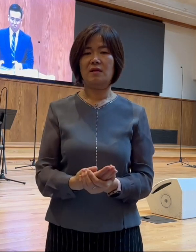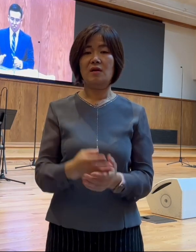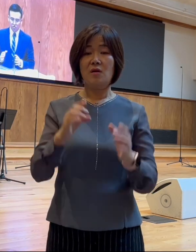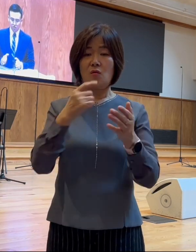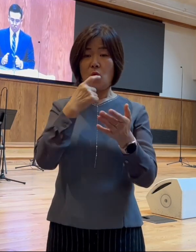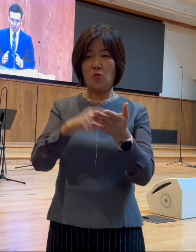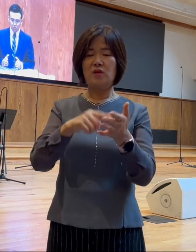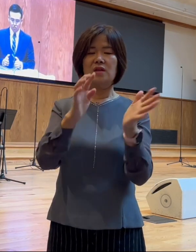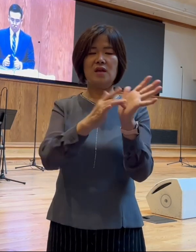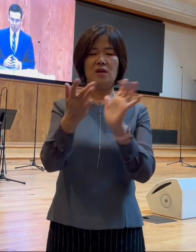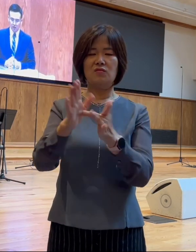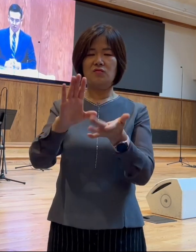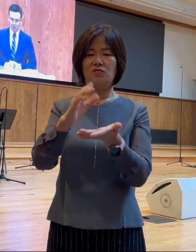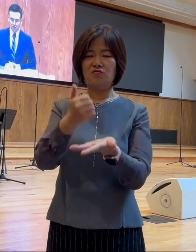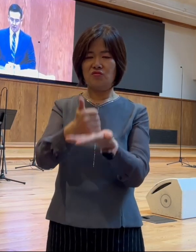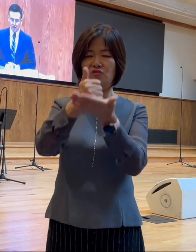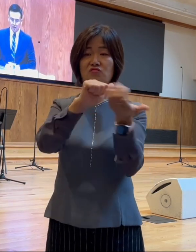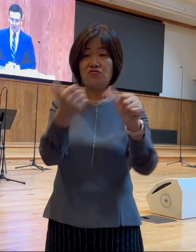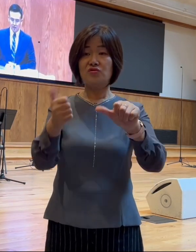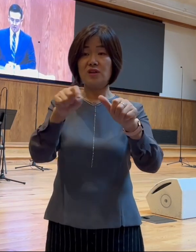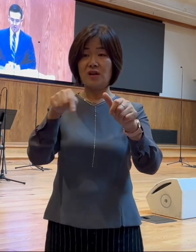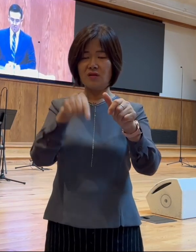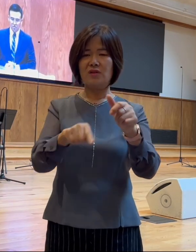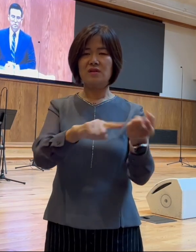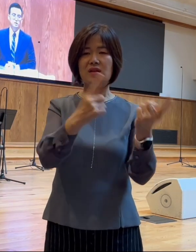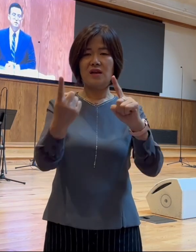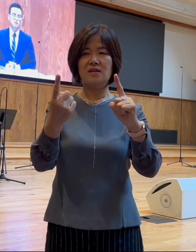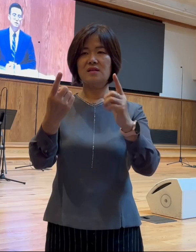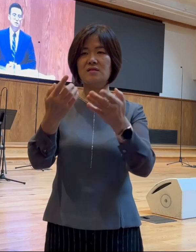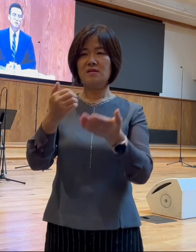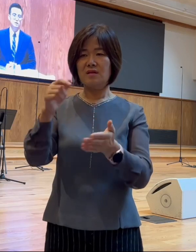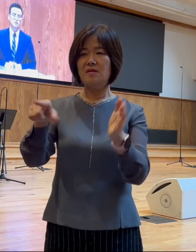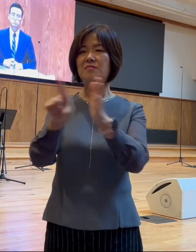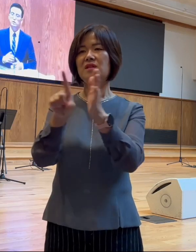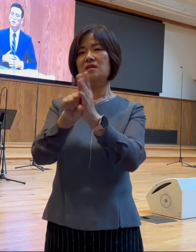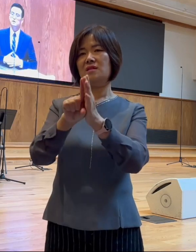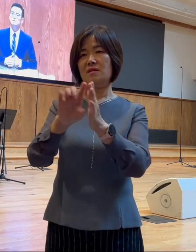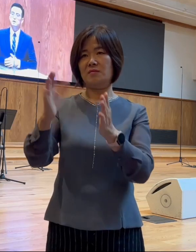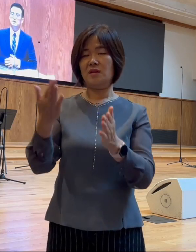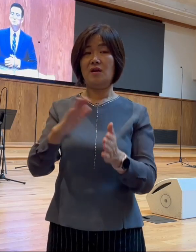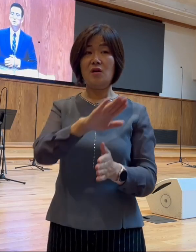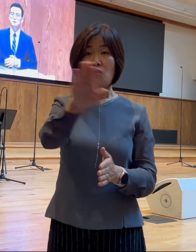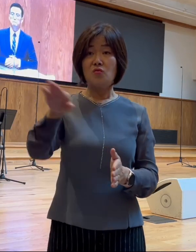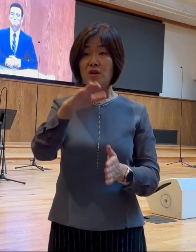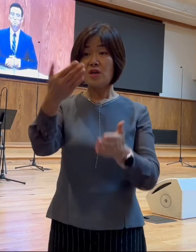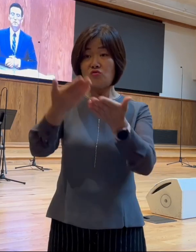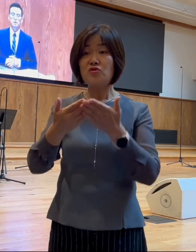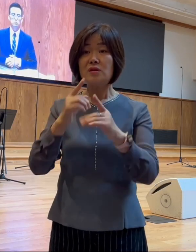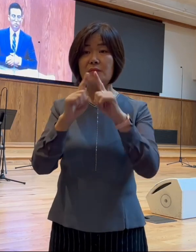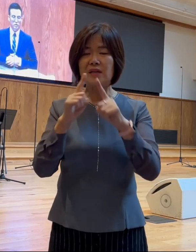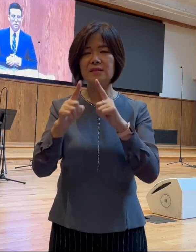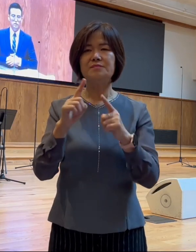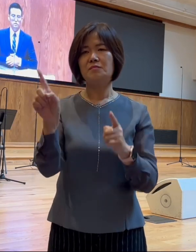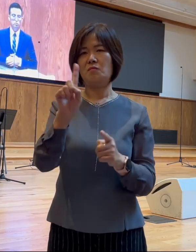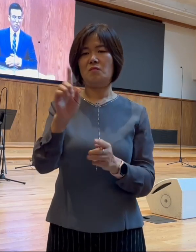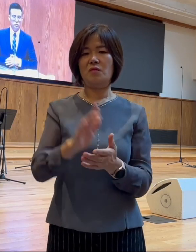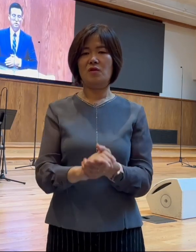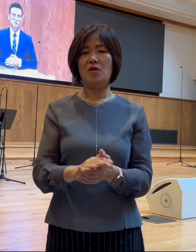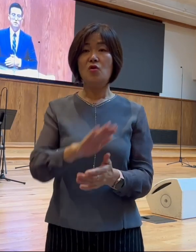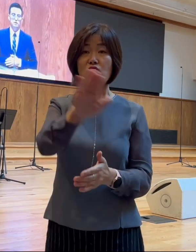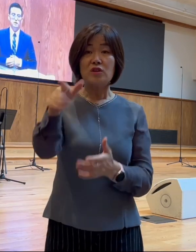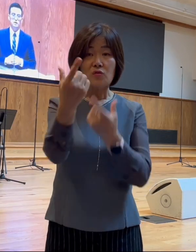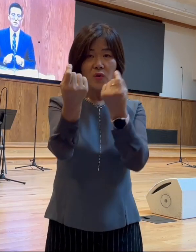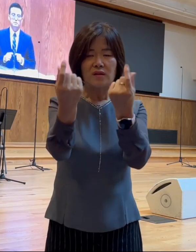곧 예수 우리 주를 죽은 자 가운데서 살리신 이를 믿는 자니라. 그러니까 우리에게 하시는 말씀은 우리